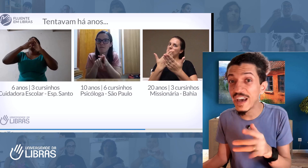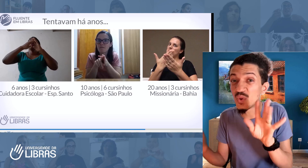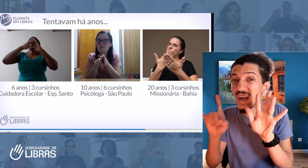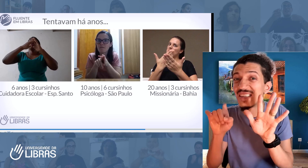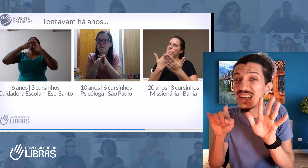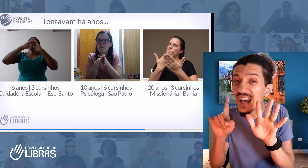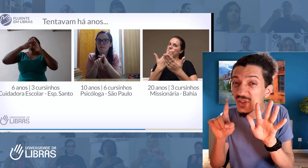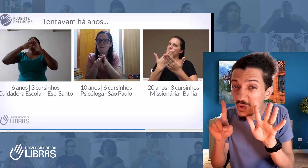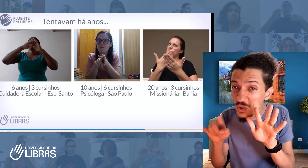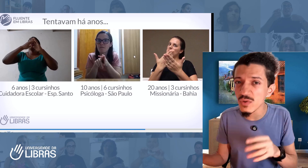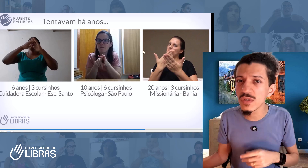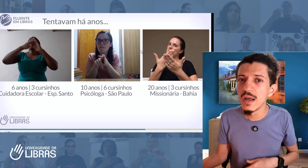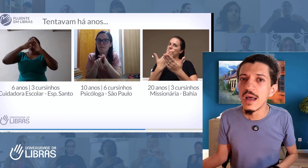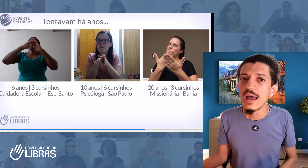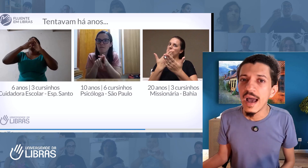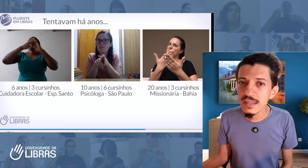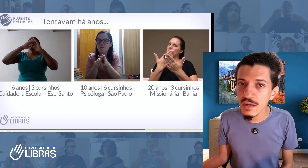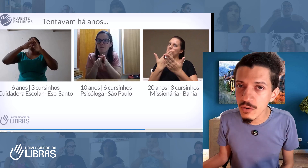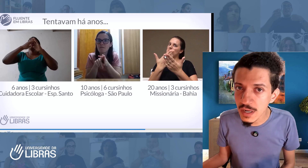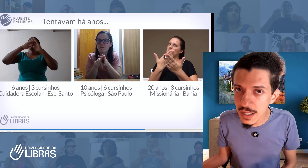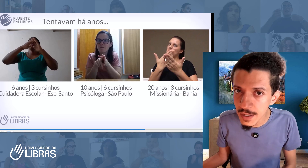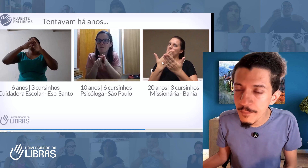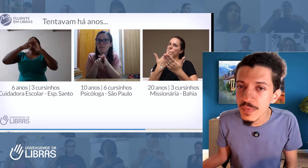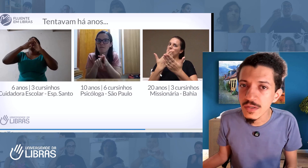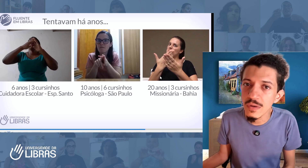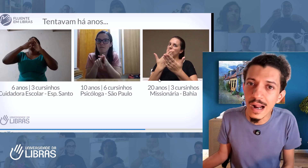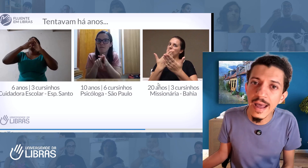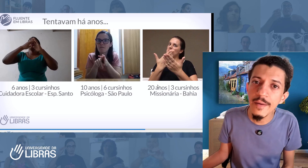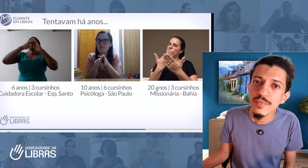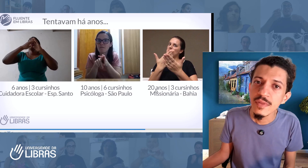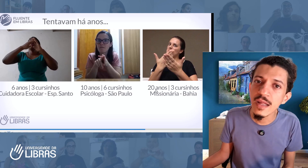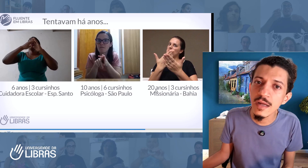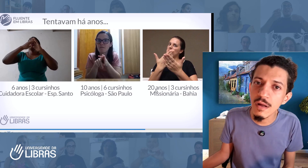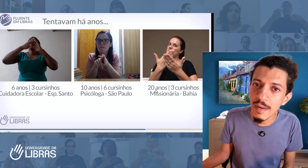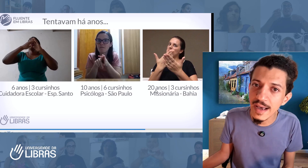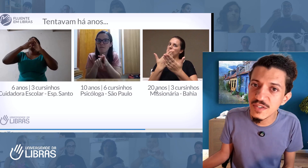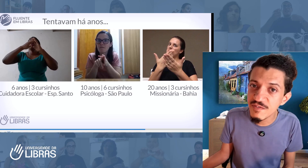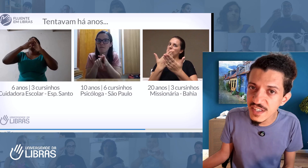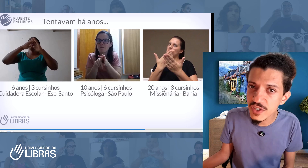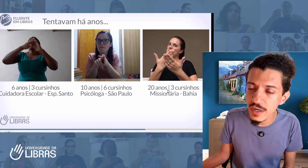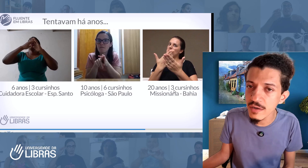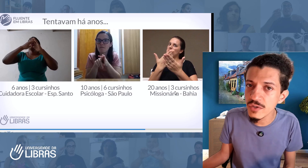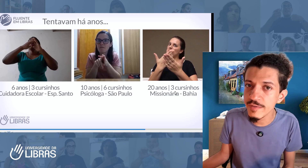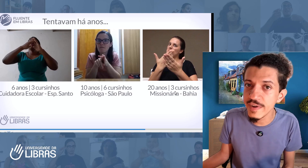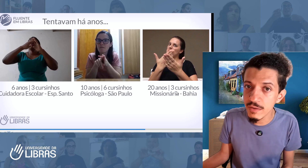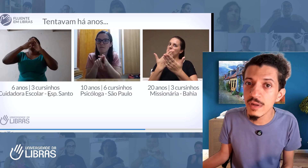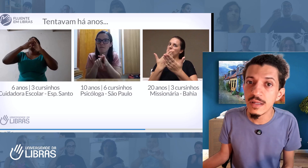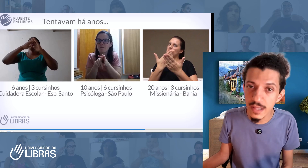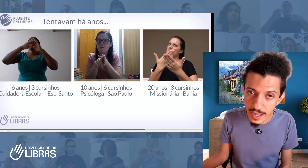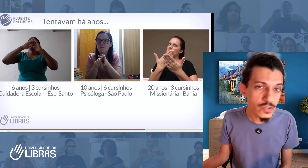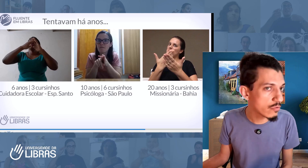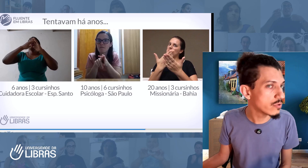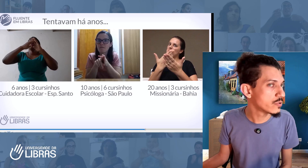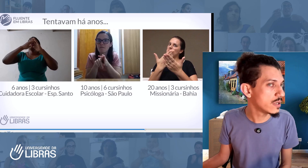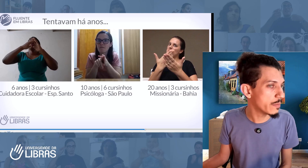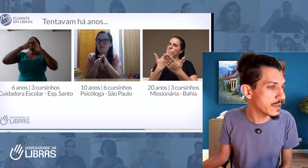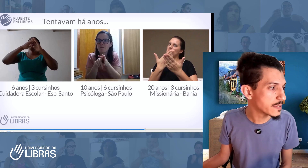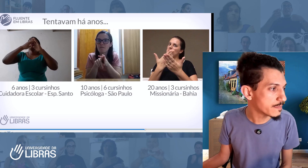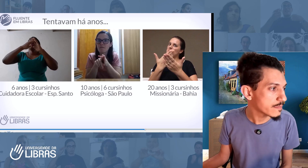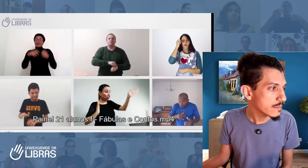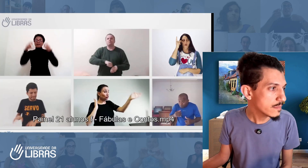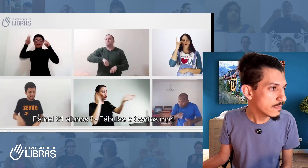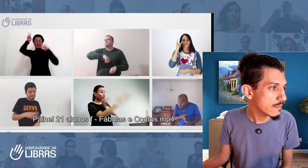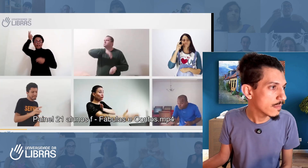tinha feito 6 cursos. Essa outra aqui, a Soraya, tentando há mais de 20 anos, tinha feito 3 cursos de